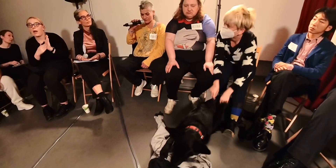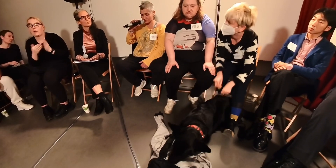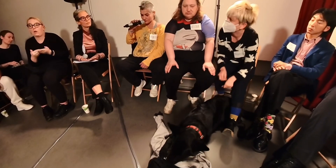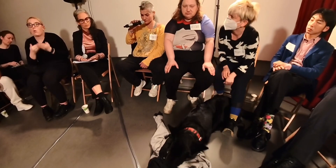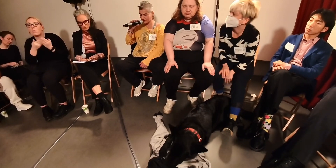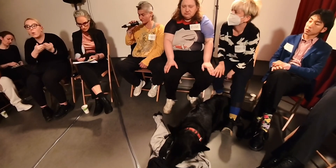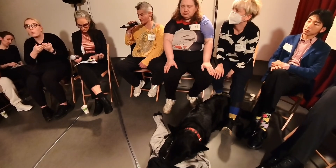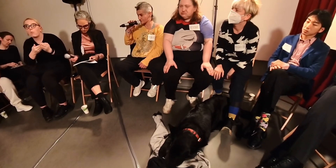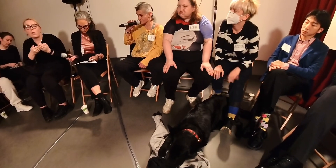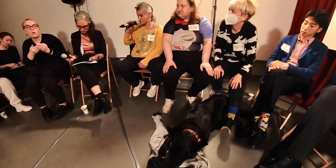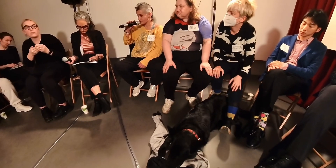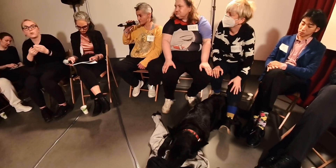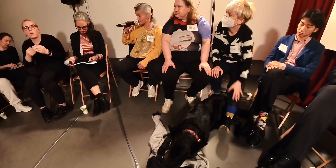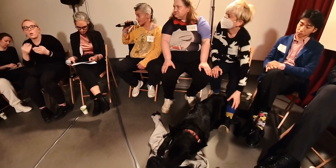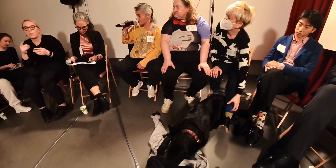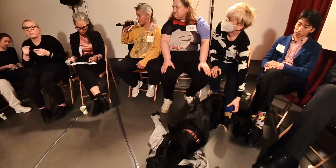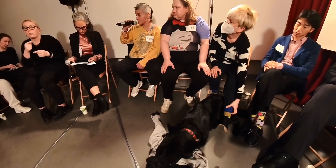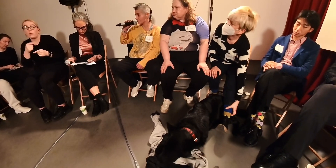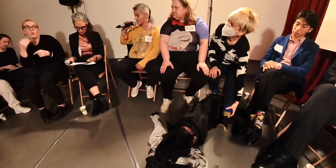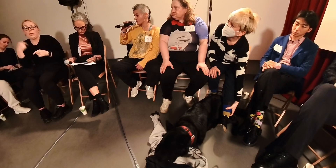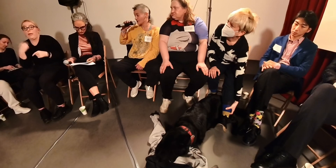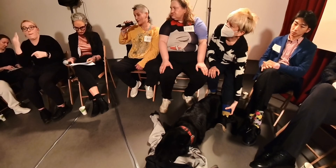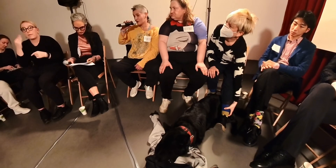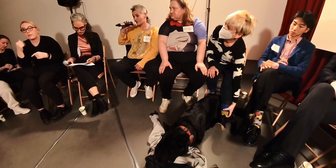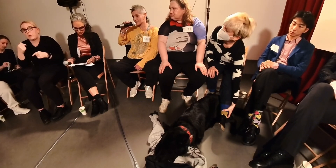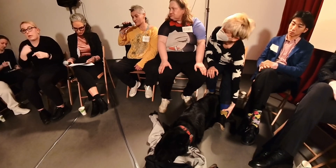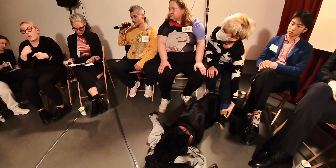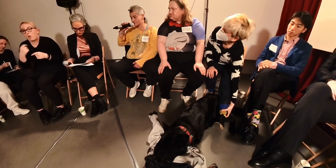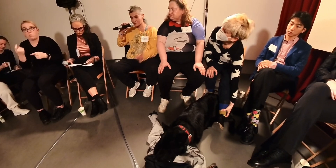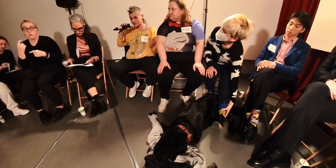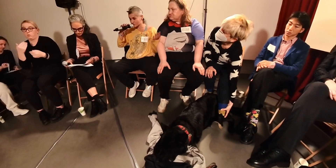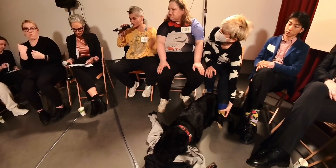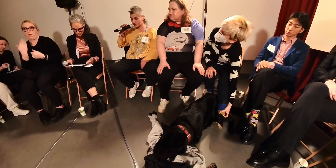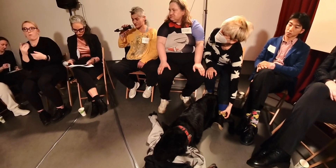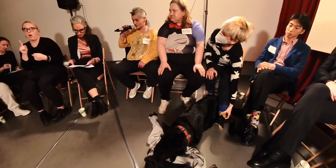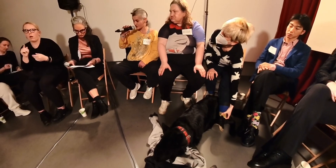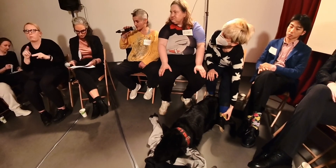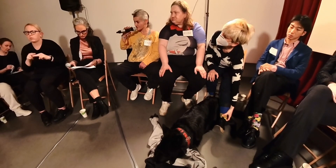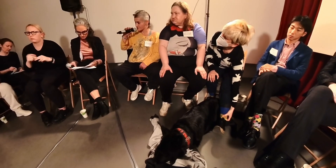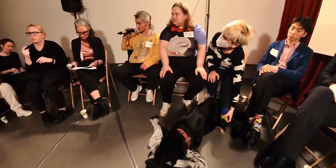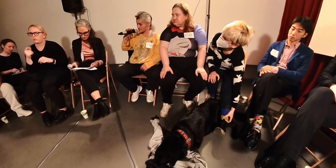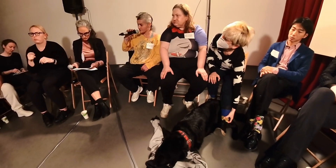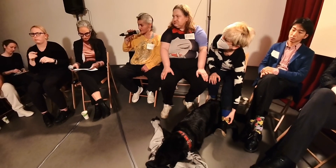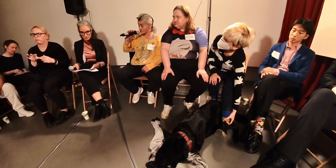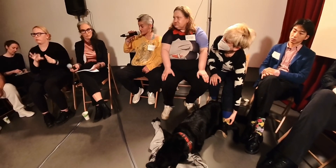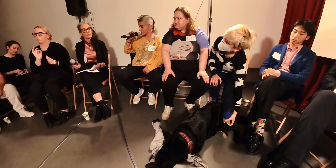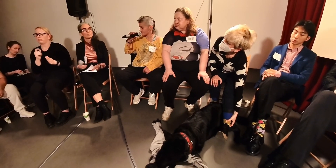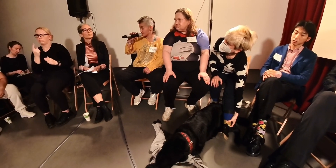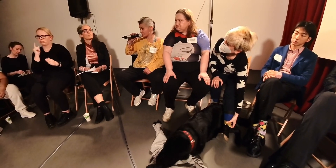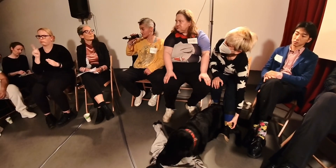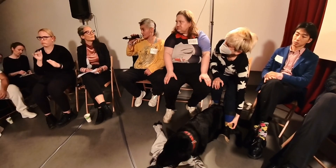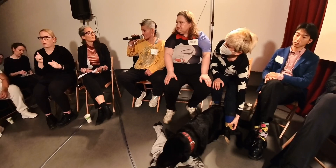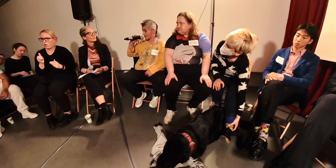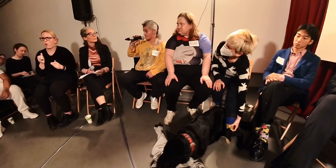nebyla vědoma toho, že bych měla předsudky vůči lidem, který bydlej. A vlastně postupem času, jak jsme tak nějak se scházíme a to,